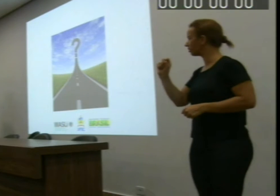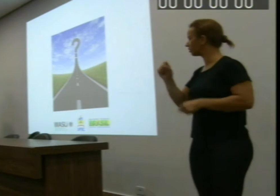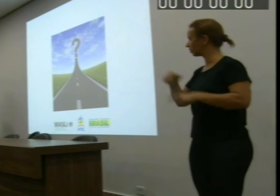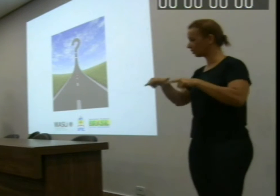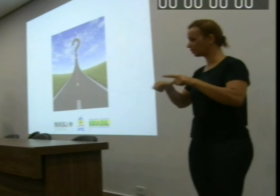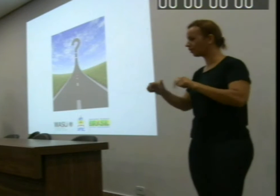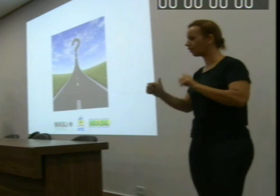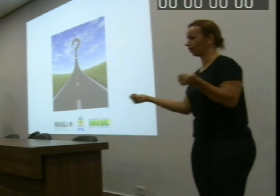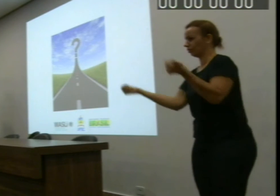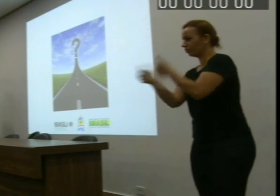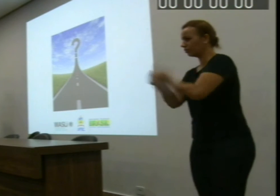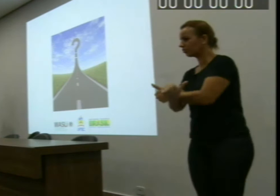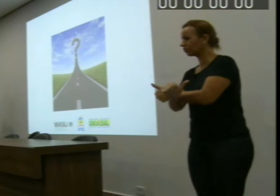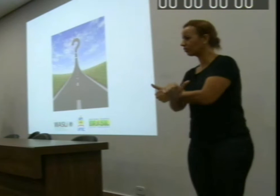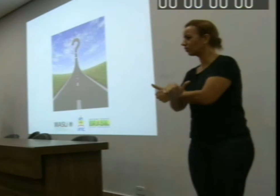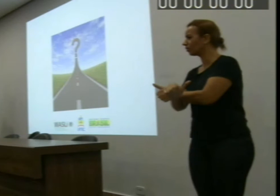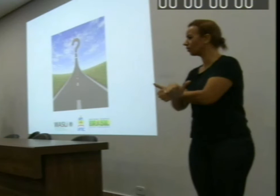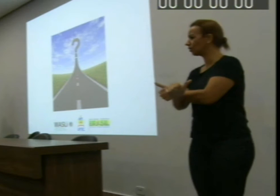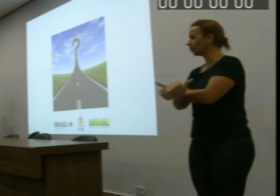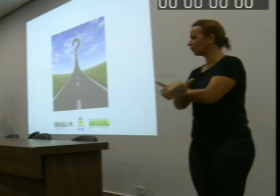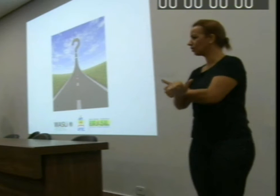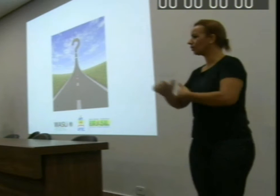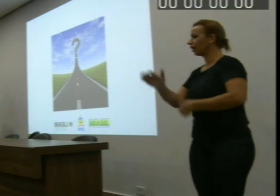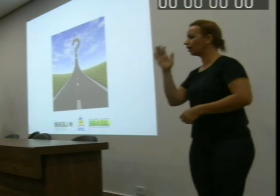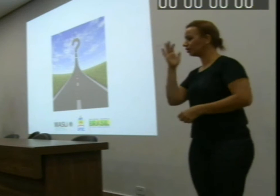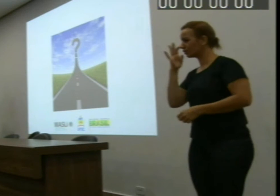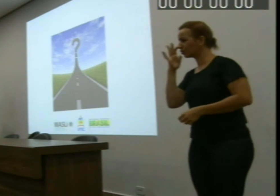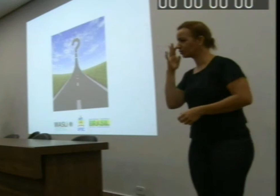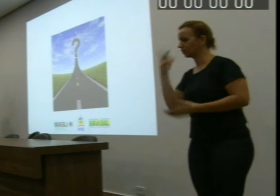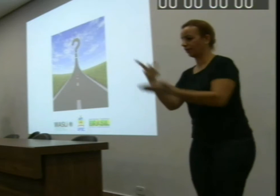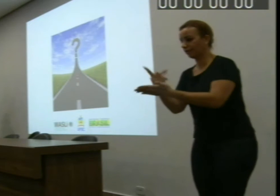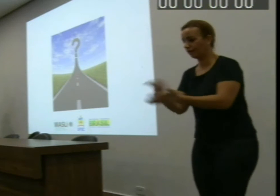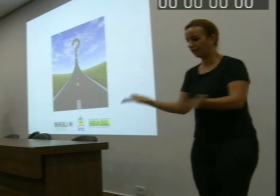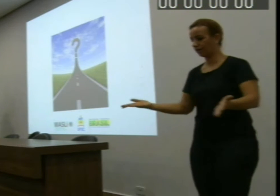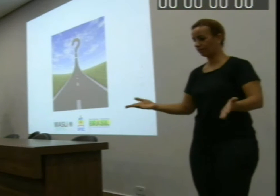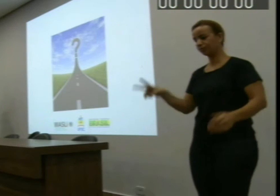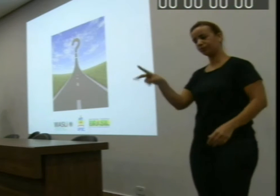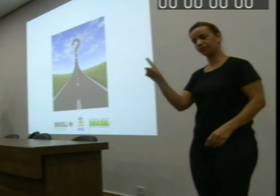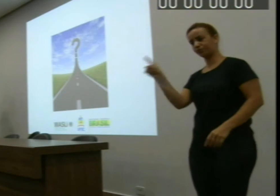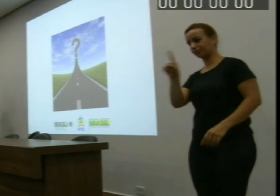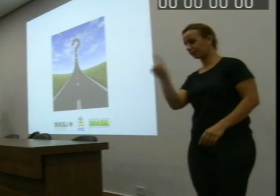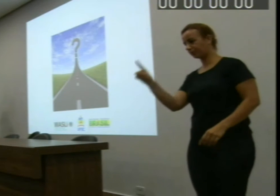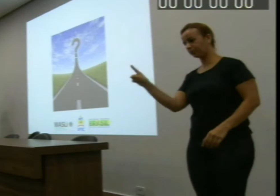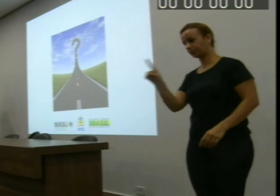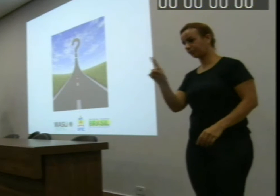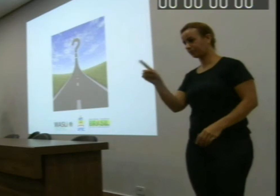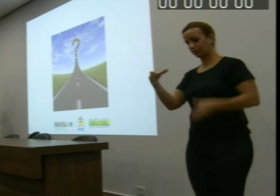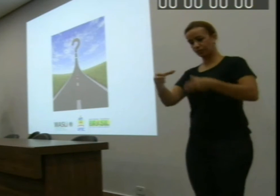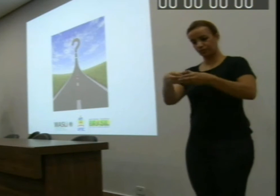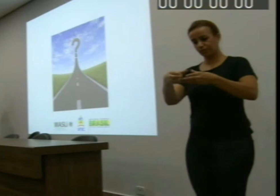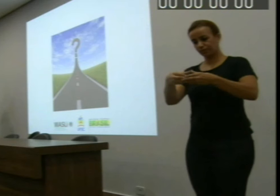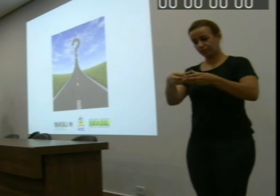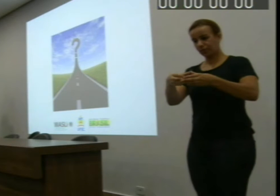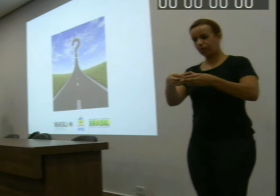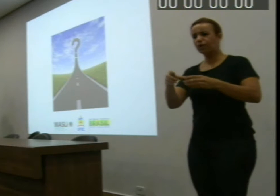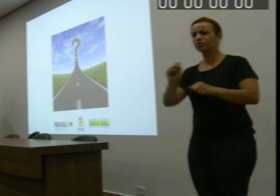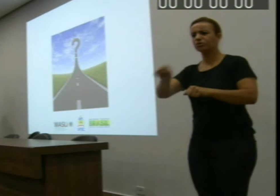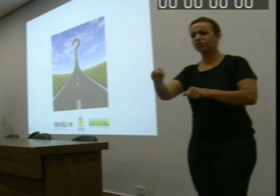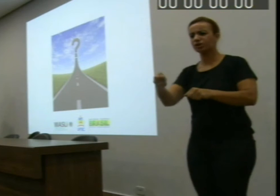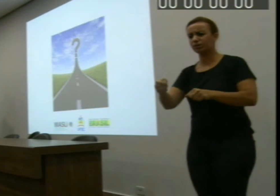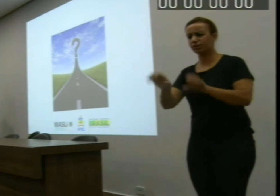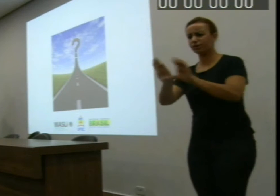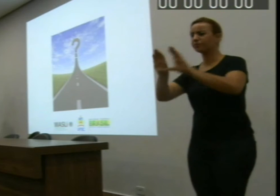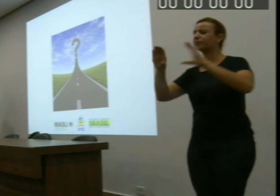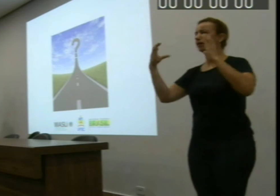minimamente eles sejam olhar para eles assim não Isso tá errado de jeito nenhum uma Câmara Municipal abriu uma vaga em concurso público para